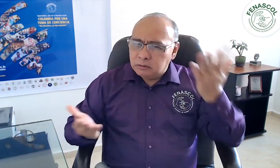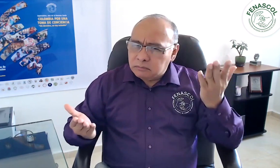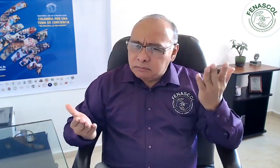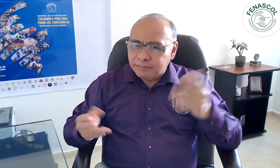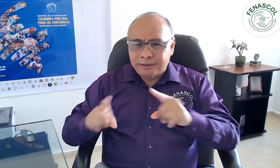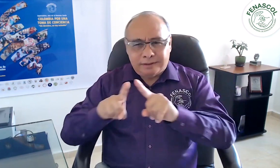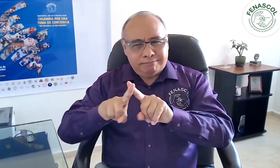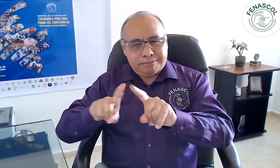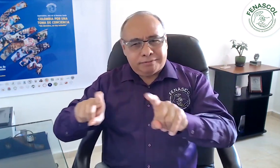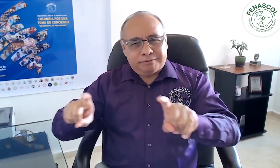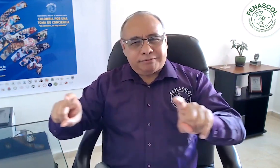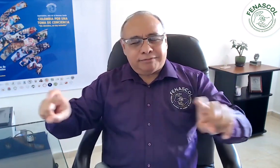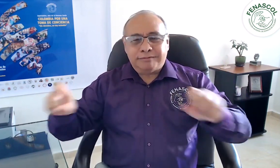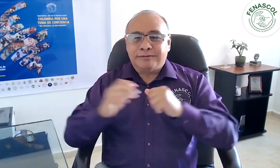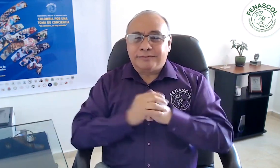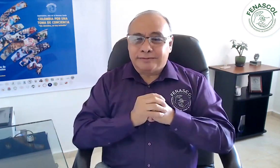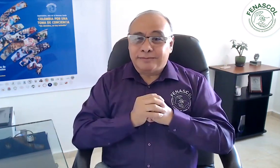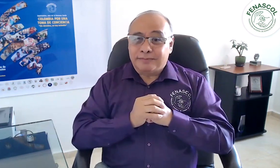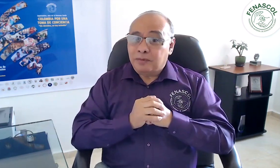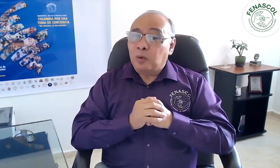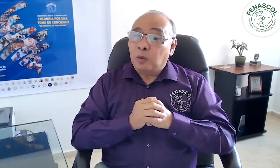Toma de conciencia en diferentes aspectos.